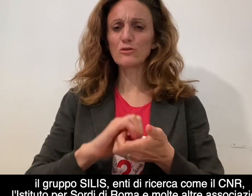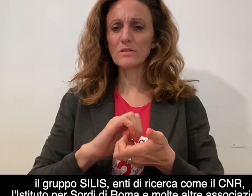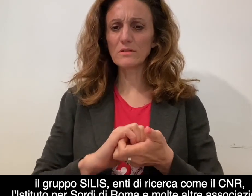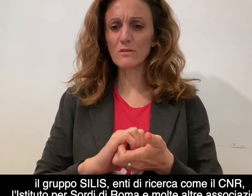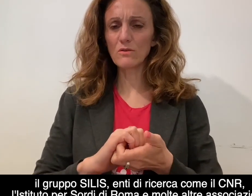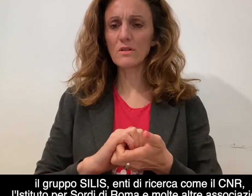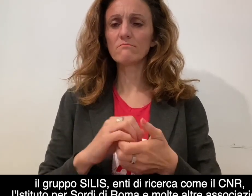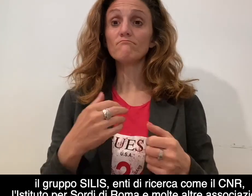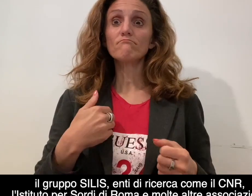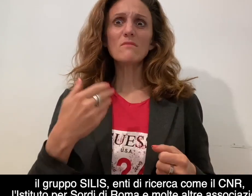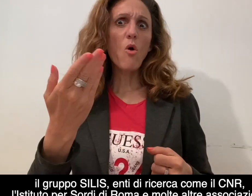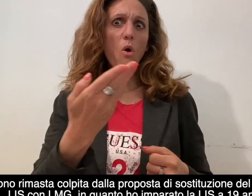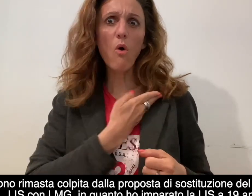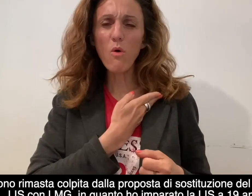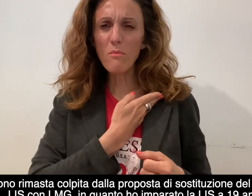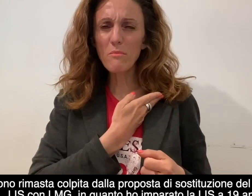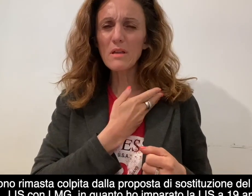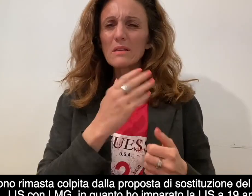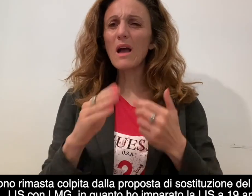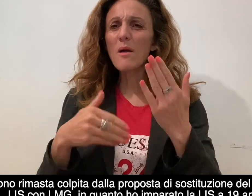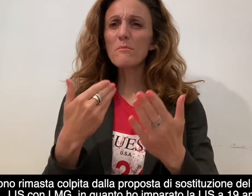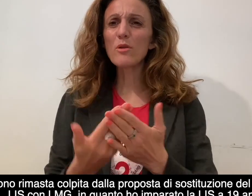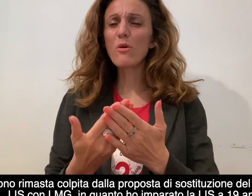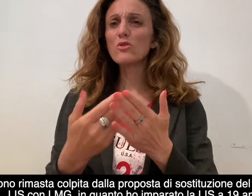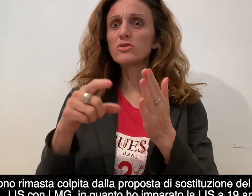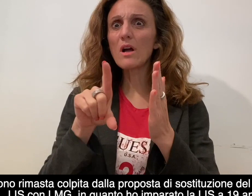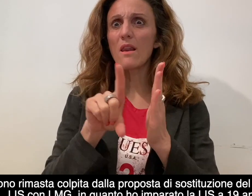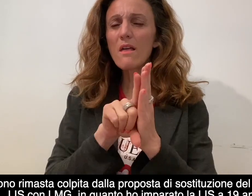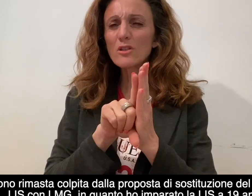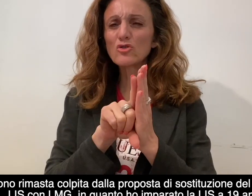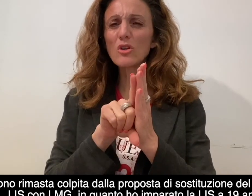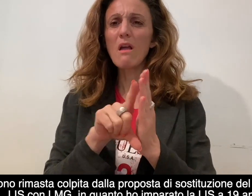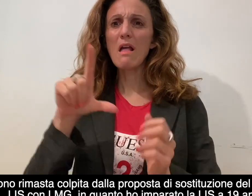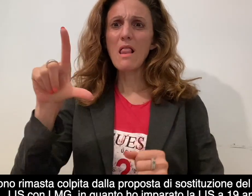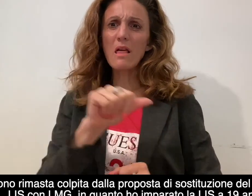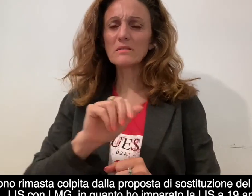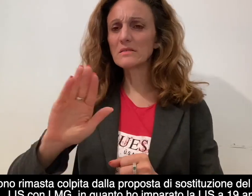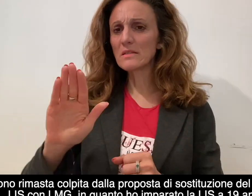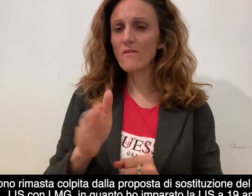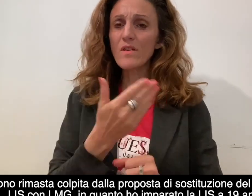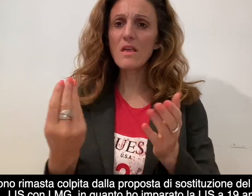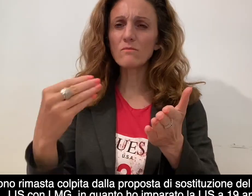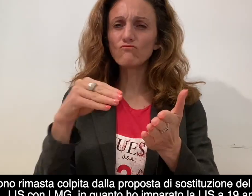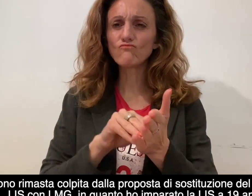sono rimasta davvero colpita dalla proposta di sostituzione improvvisa del termine liszt